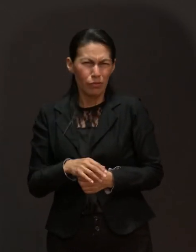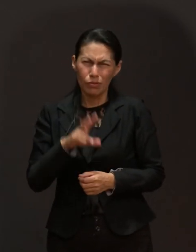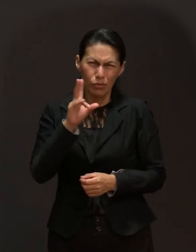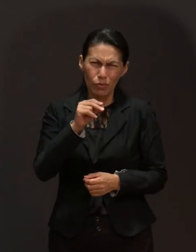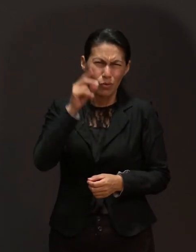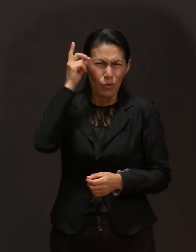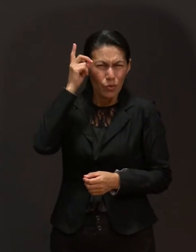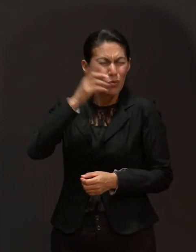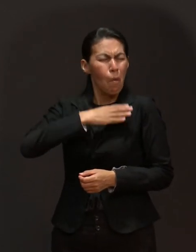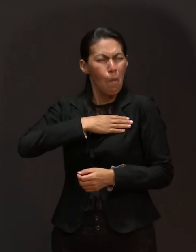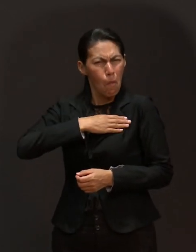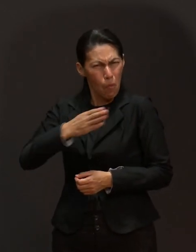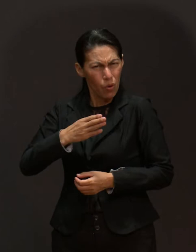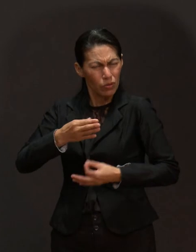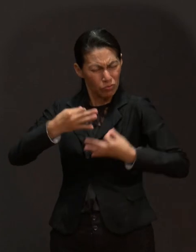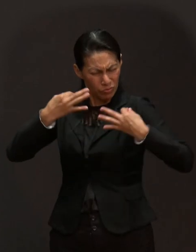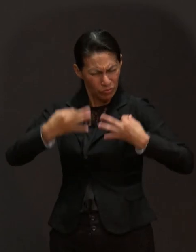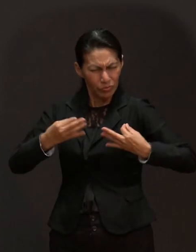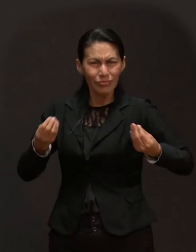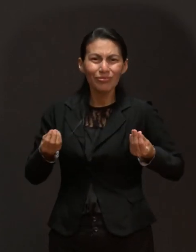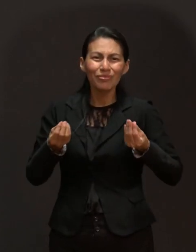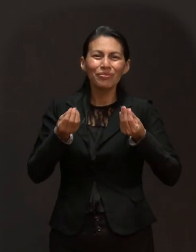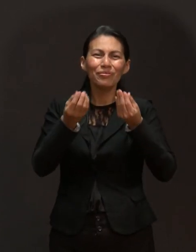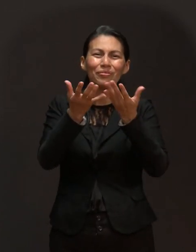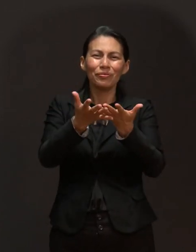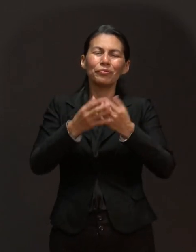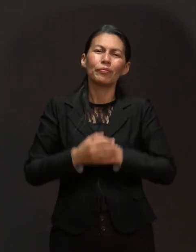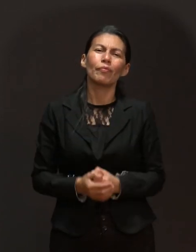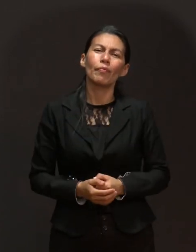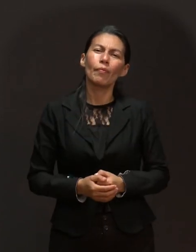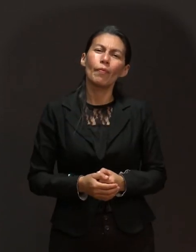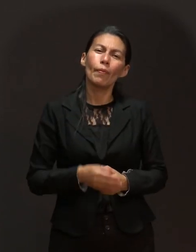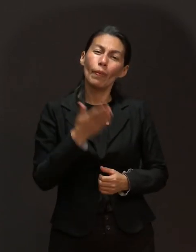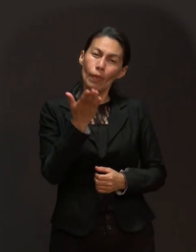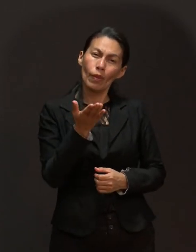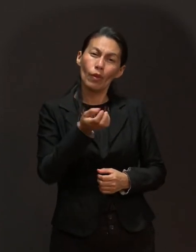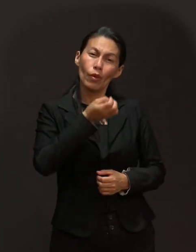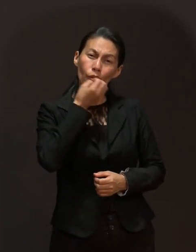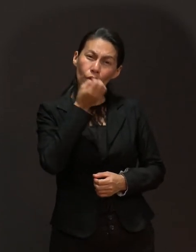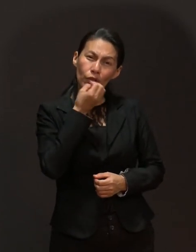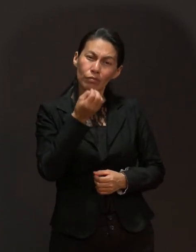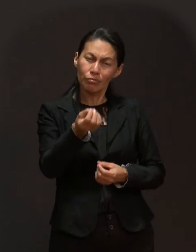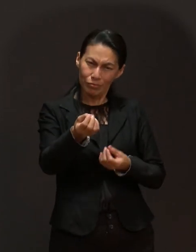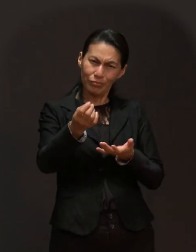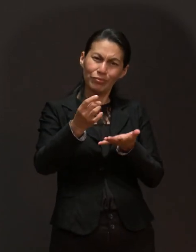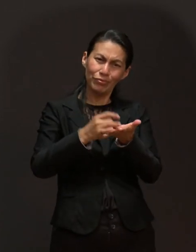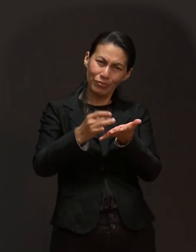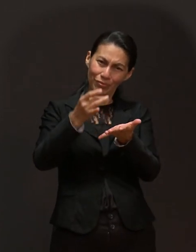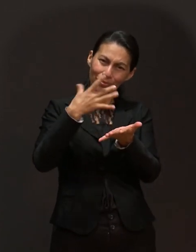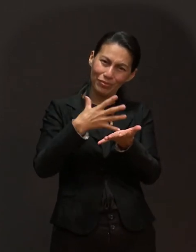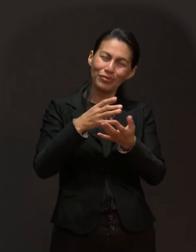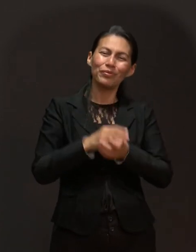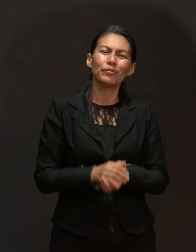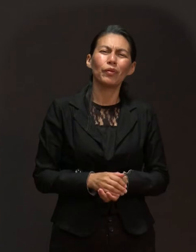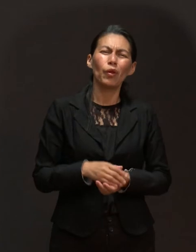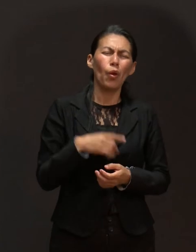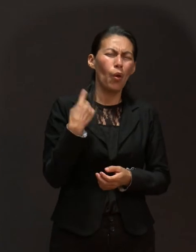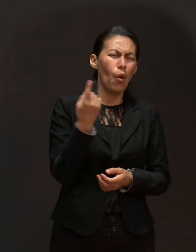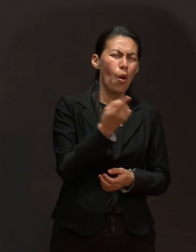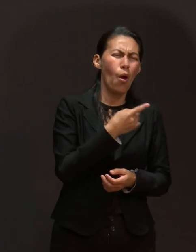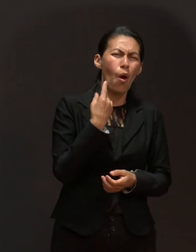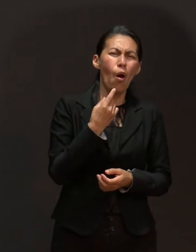bueno ha sido Dios contigo y envía tus pedidos de oración también que nos uniremos